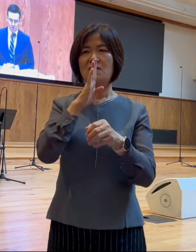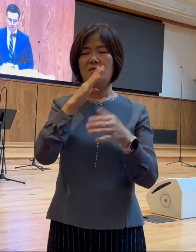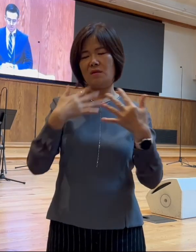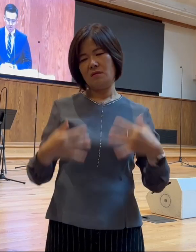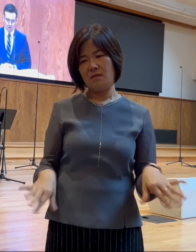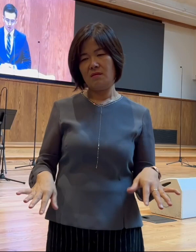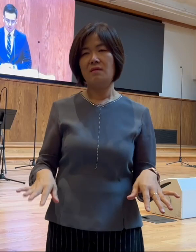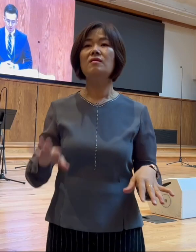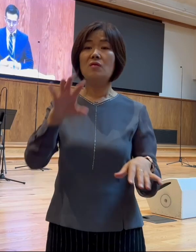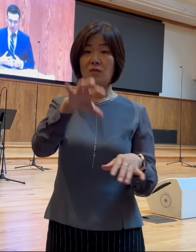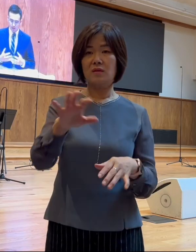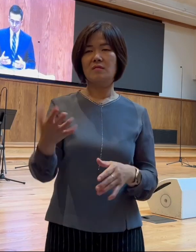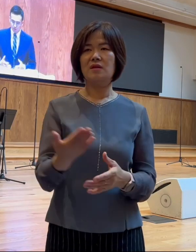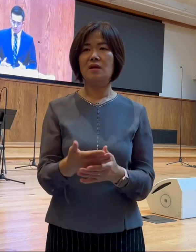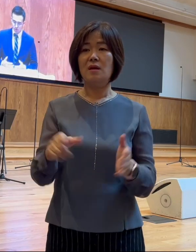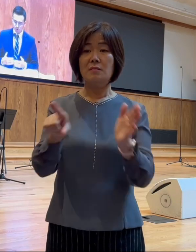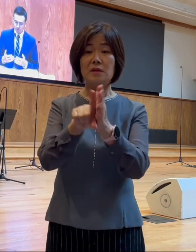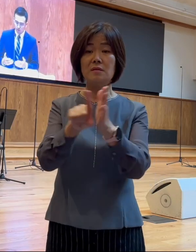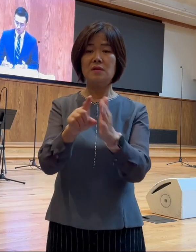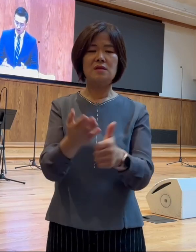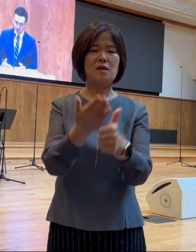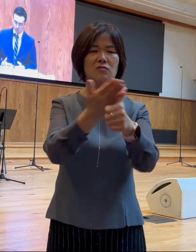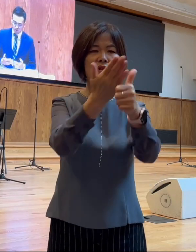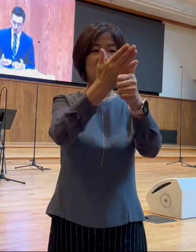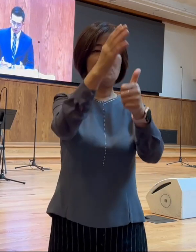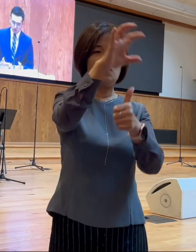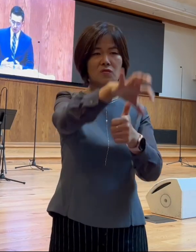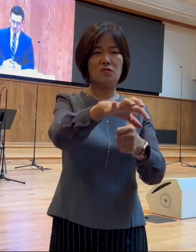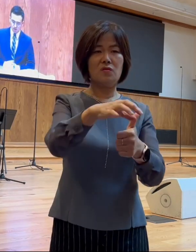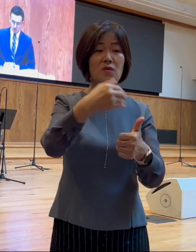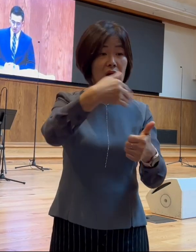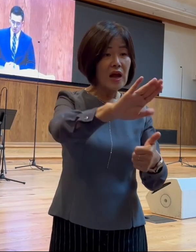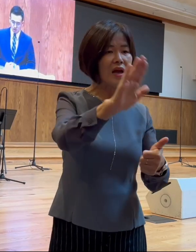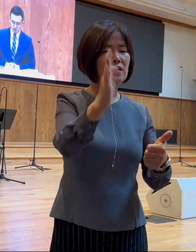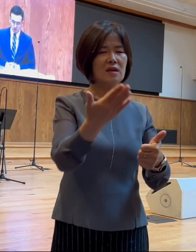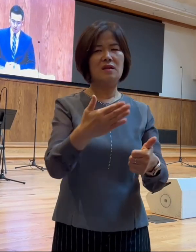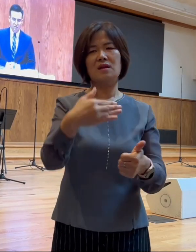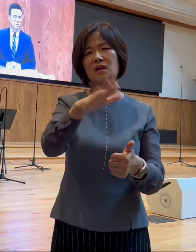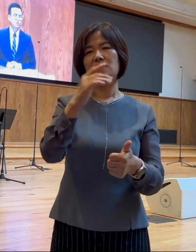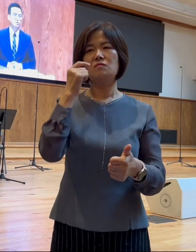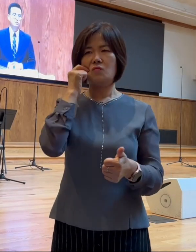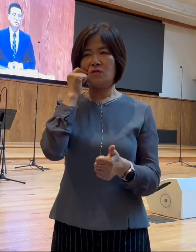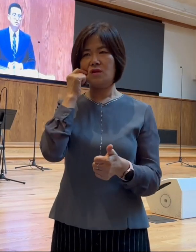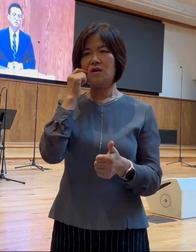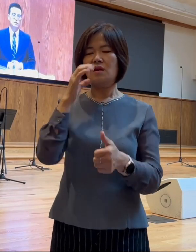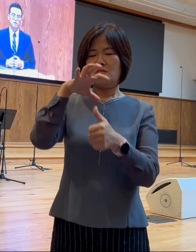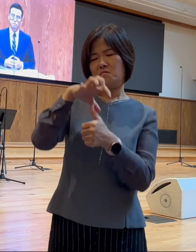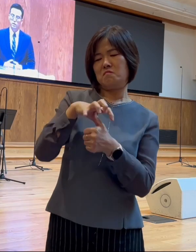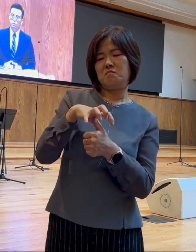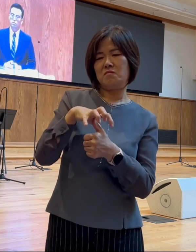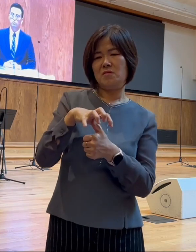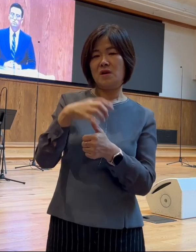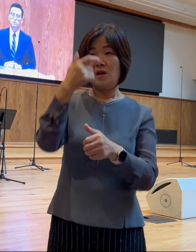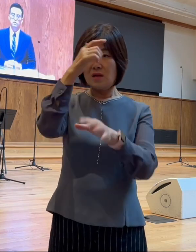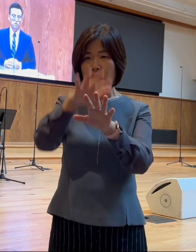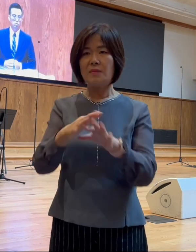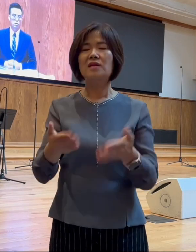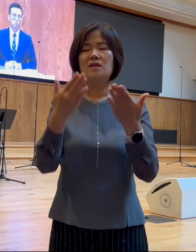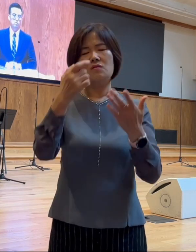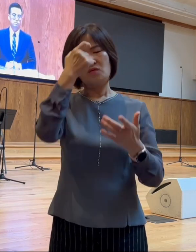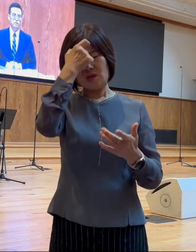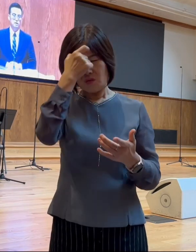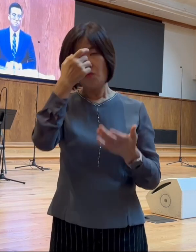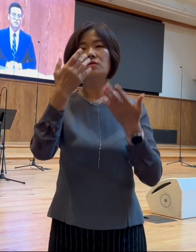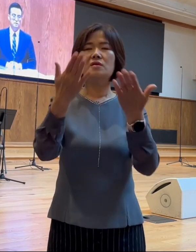겁니다. 그러니까 믿음이 자랄 수 있는 어떤 환경으로 가도록 선택을 해야 하는데 그러지 않는 거예요. 예배하고